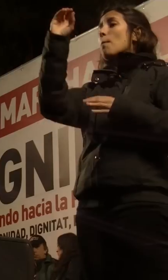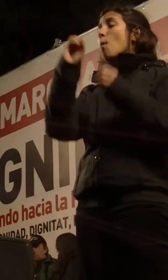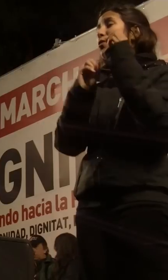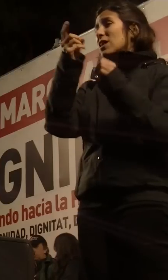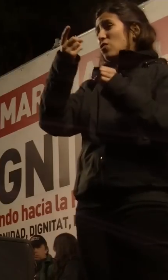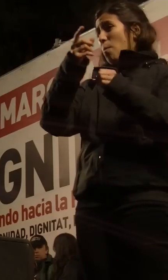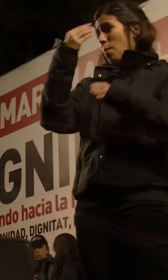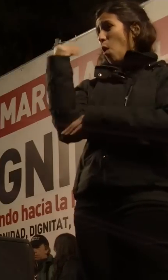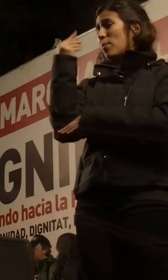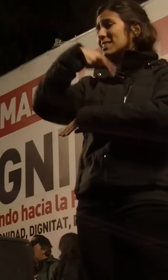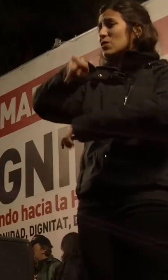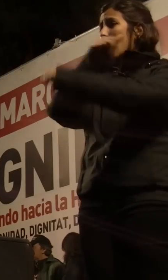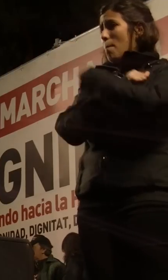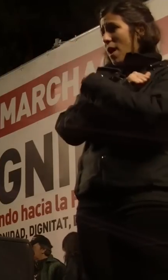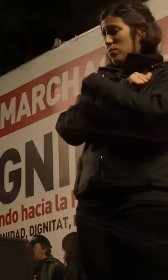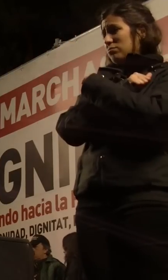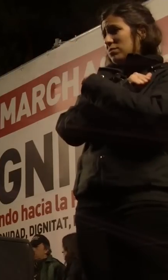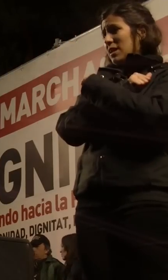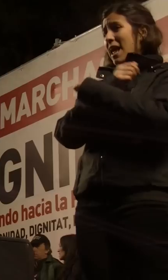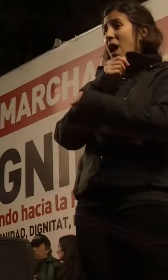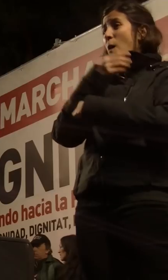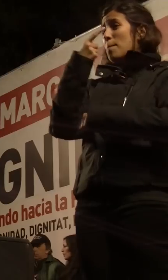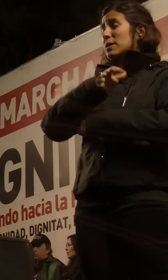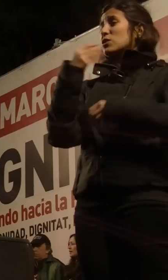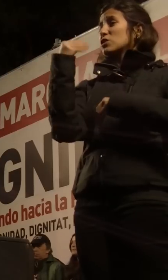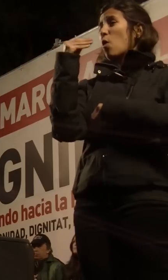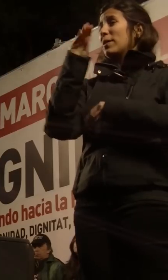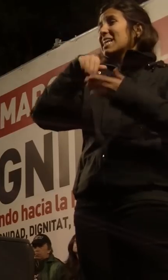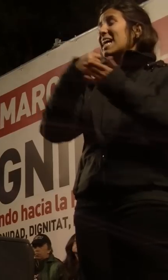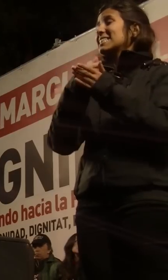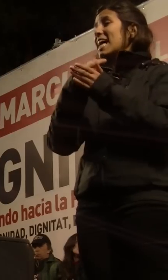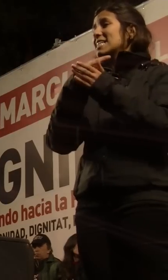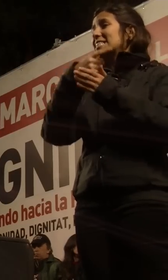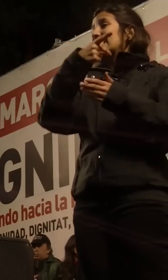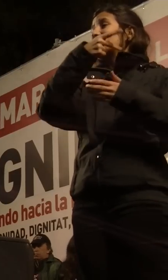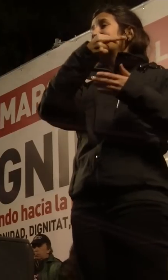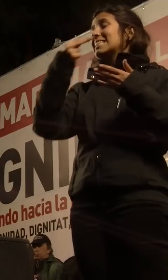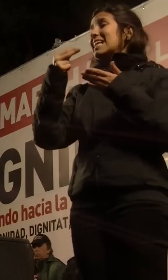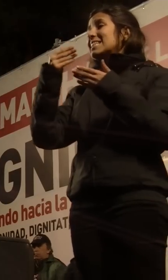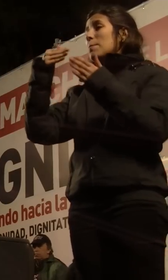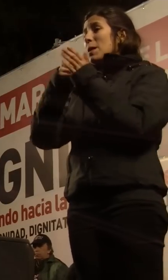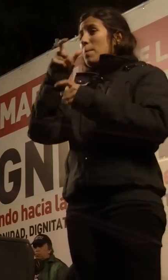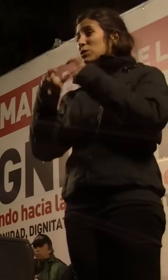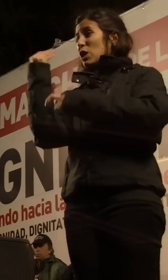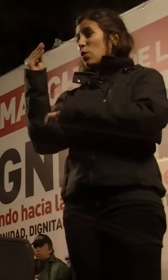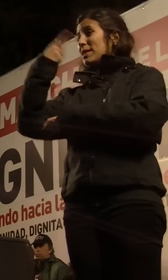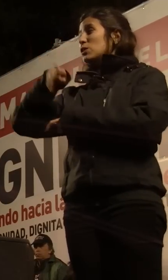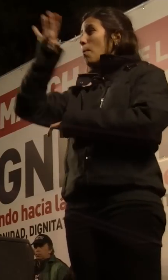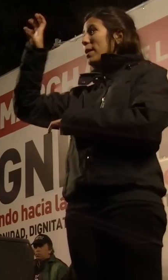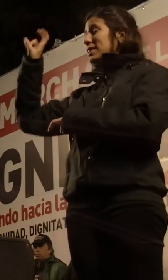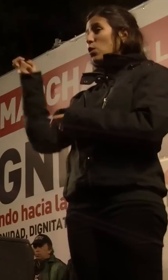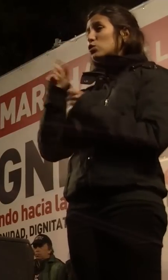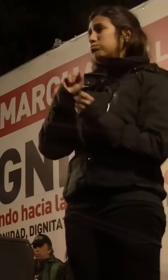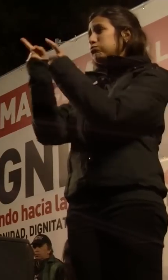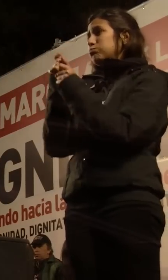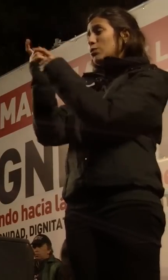juvenil. Yéndose del país más de 600.000 personas, jóvenes. Tenemos